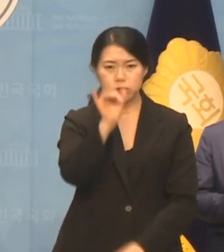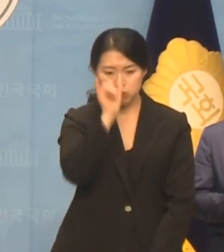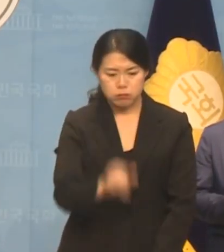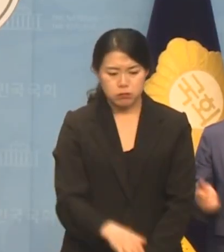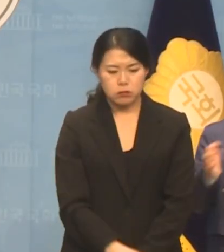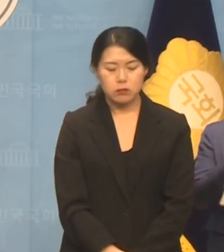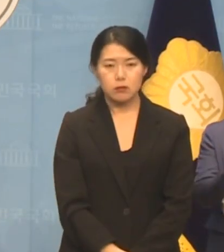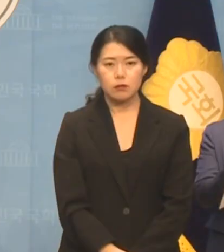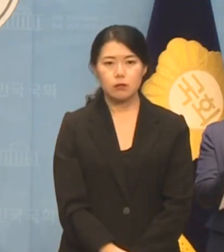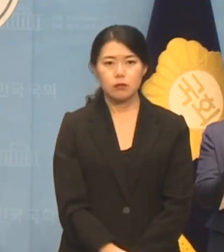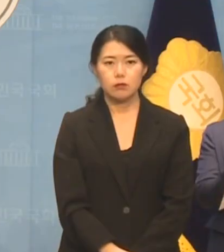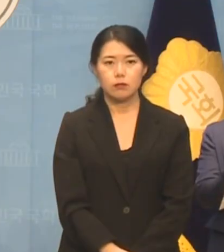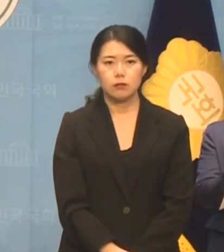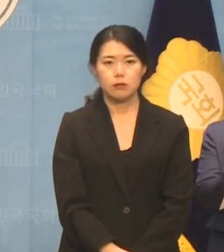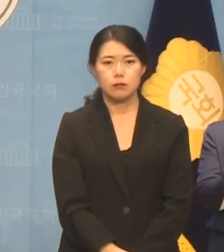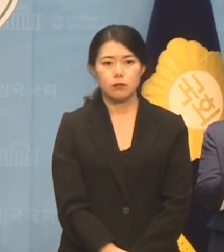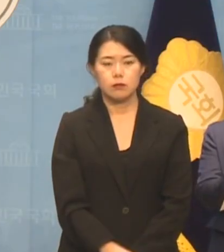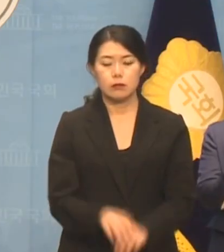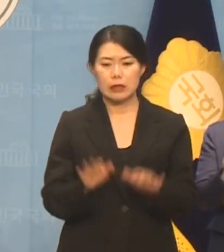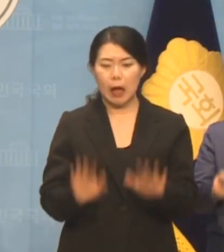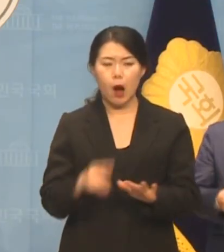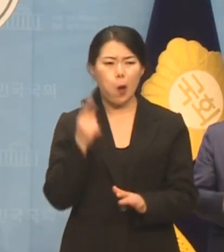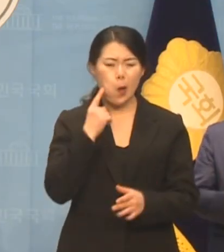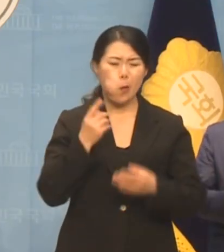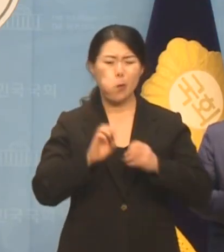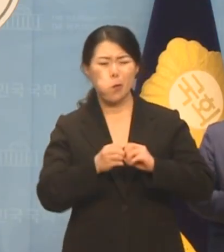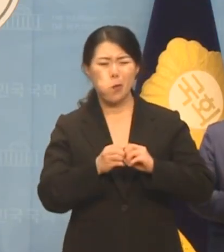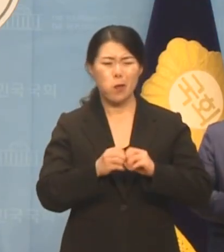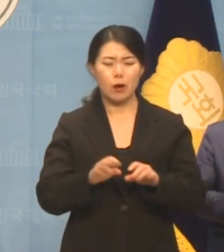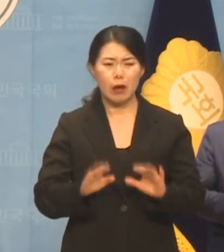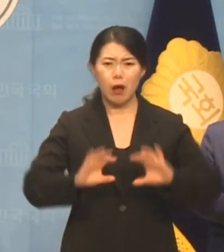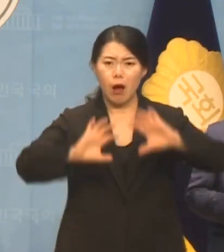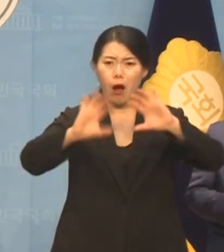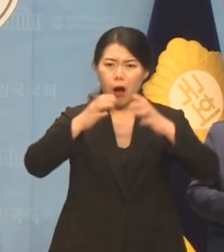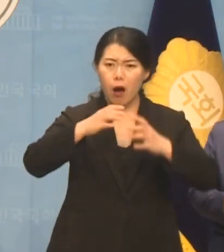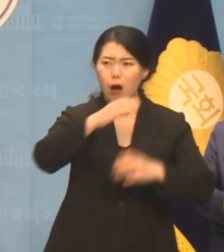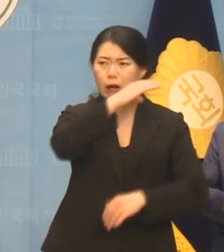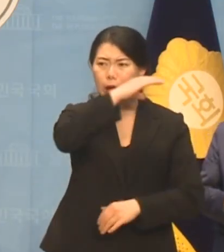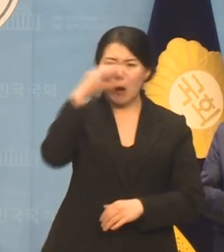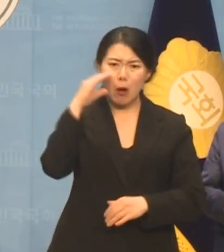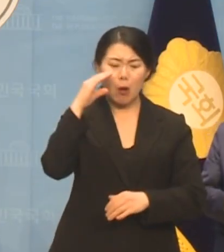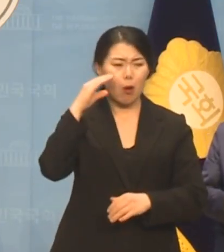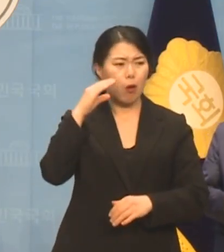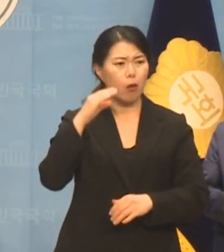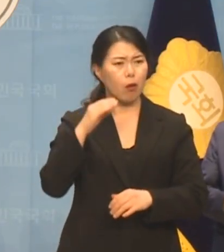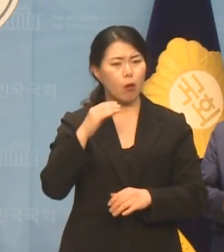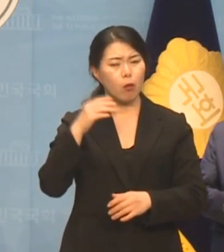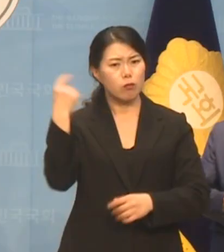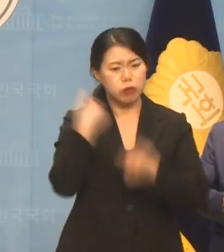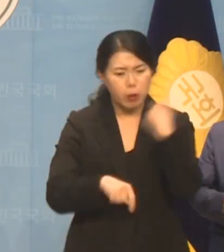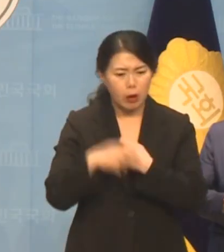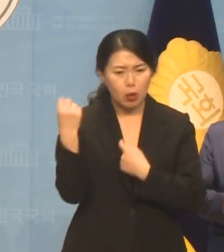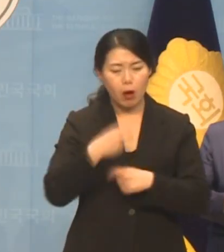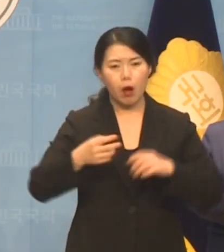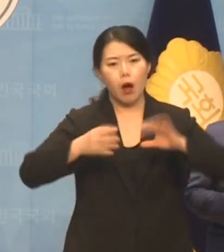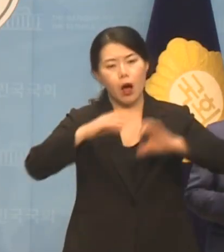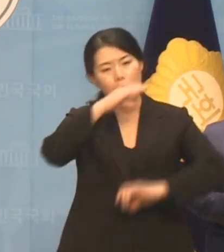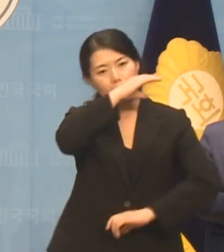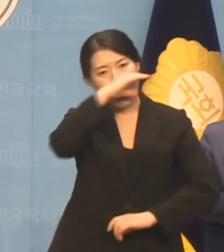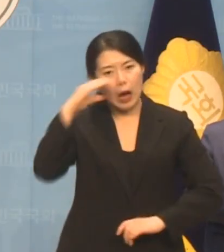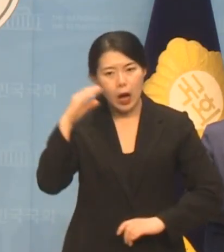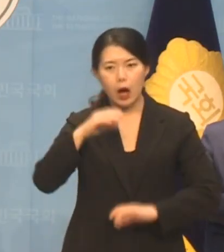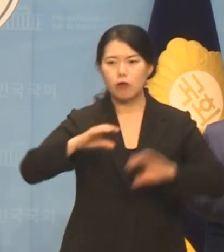일도 벌어졌습니다. 이제는 허위 조작 정보가 헌정 질서를 훼손하는 수준을 넘어 국가의 품격과